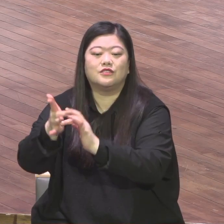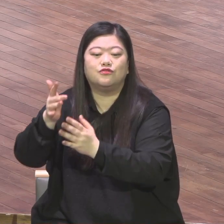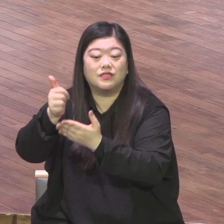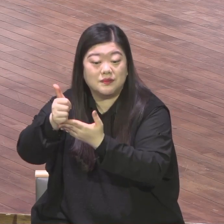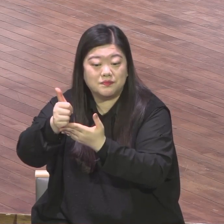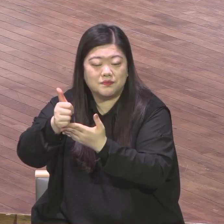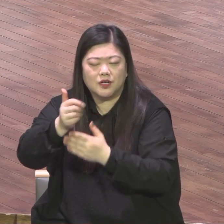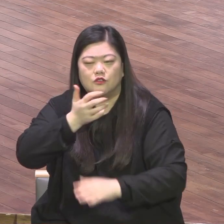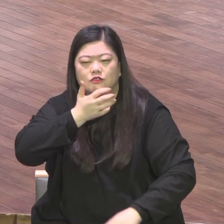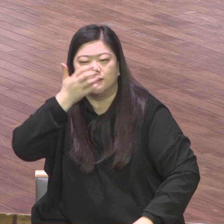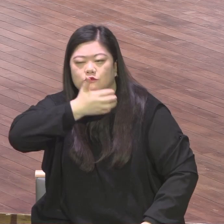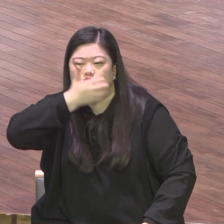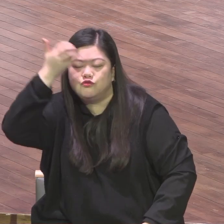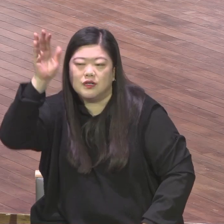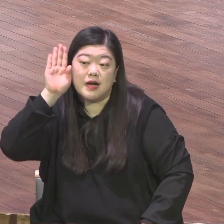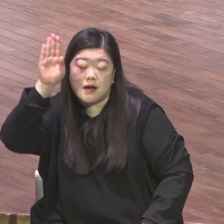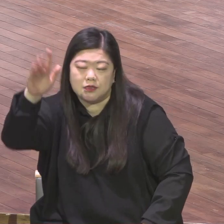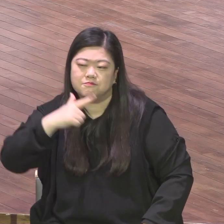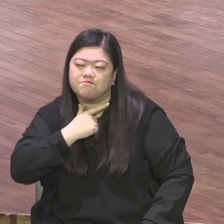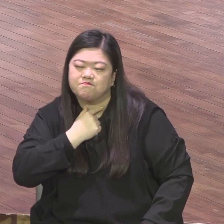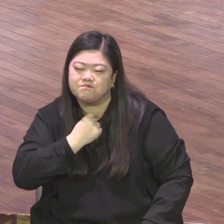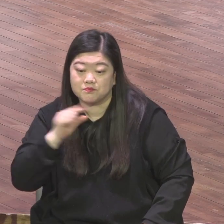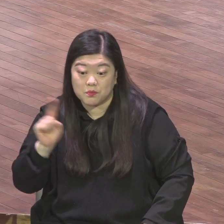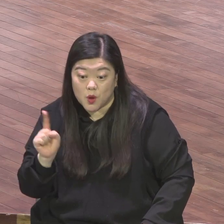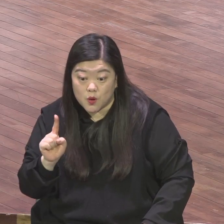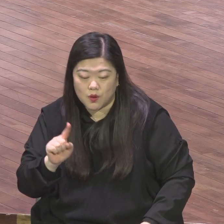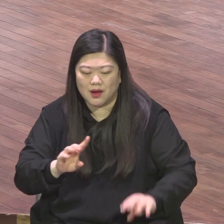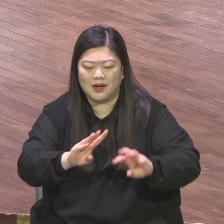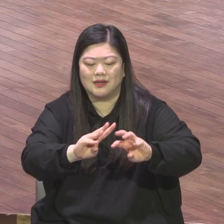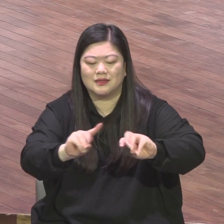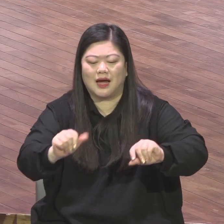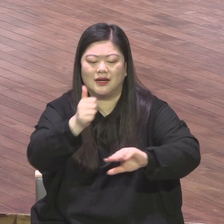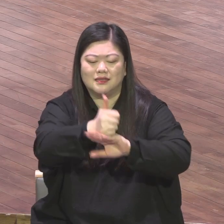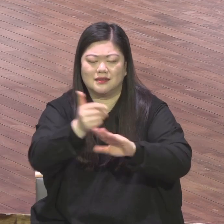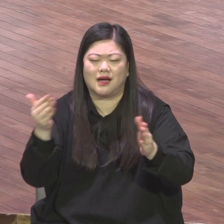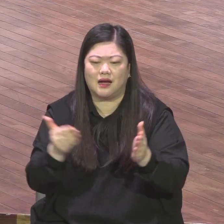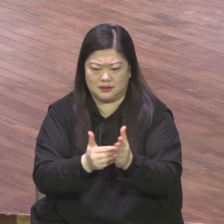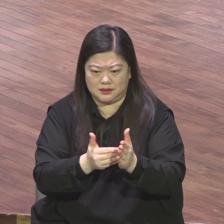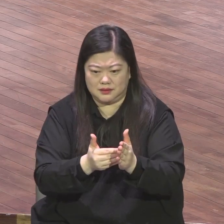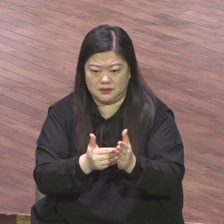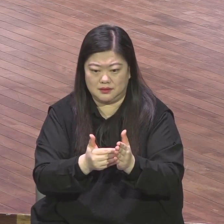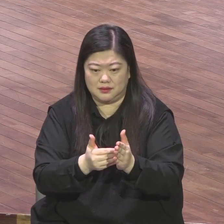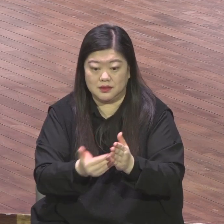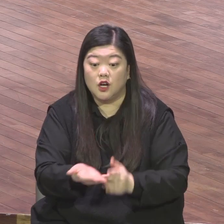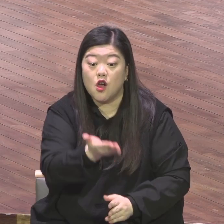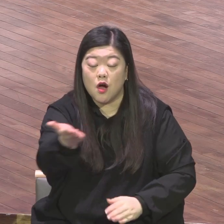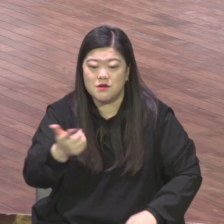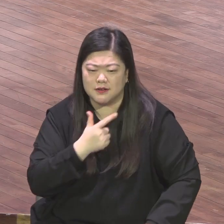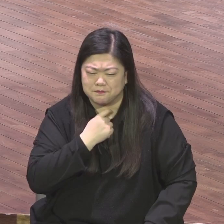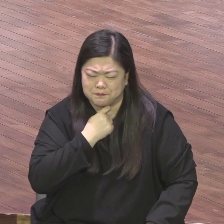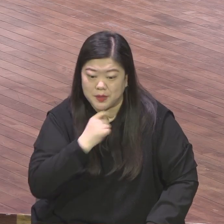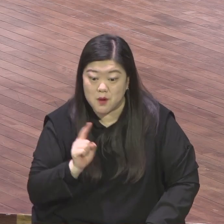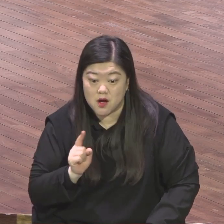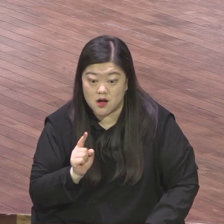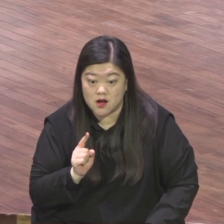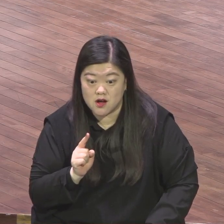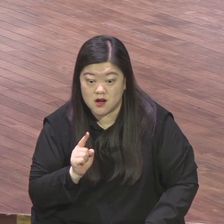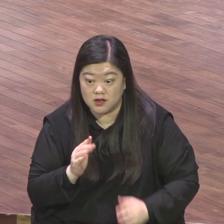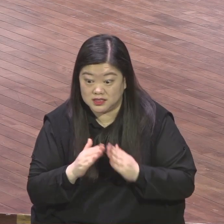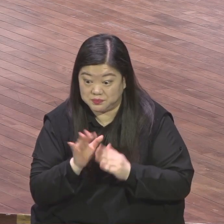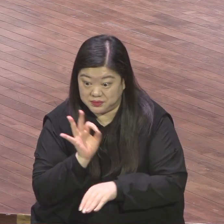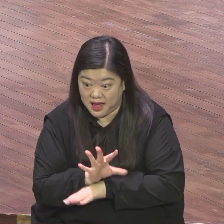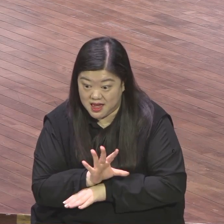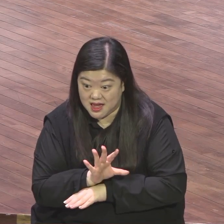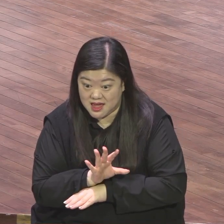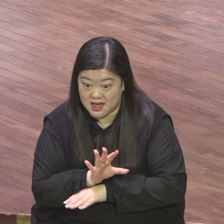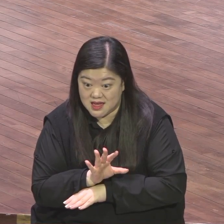땅끝. 예수님의 비전은 땅끝이죠. 여러분은 오직 여러분과 여러분 집이지만 오직 내 것이지만 예수님의